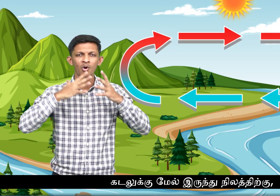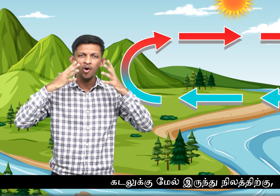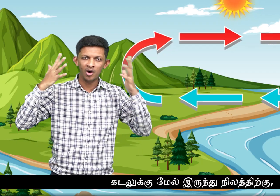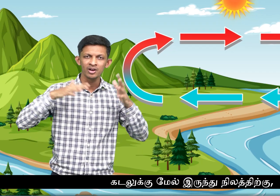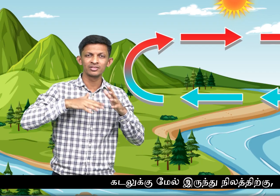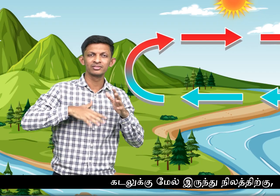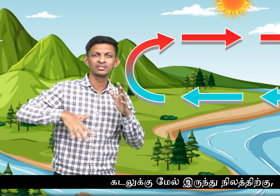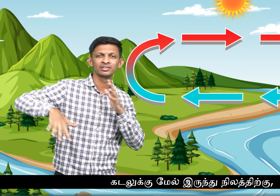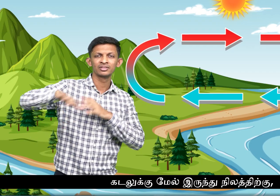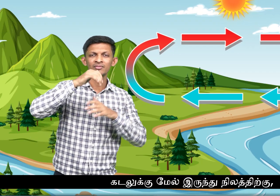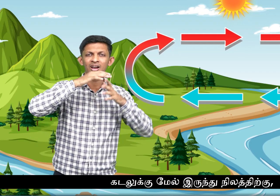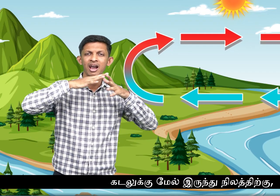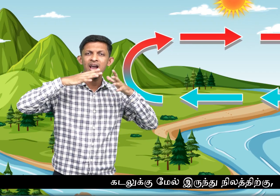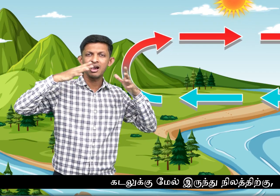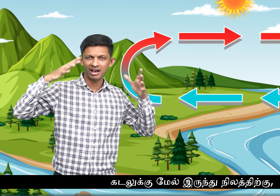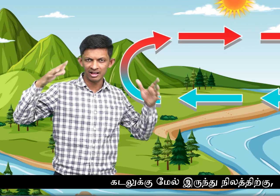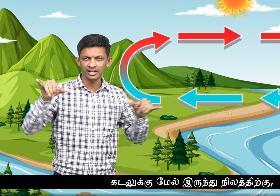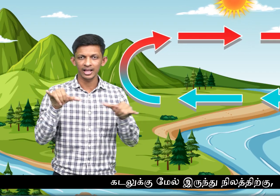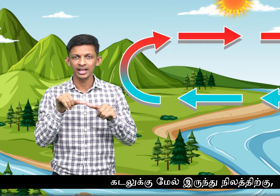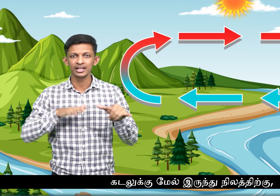கடலுக்கு மேல் இருந்து நிலத்திற்கு